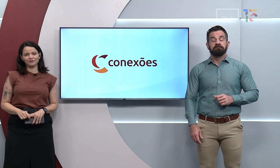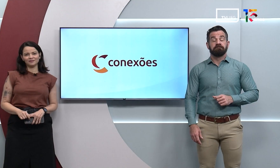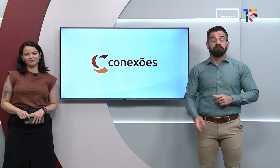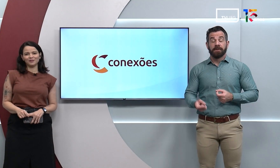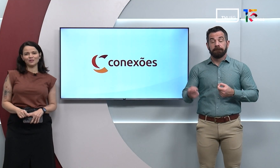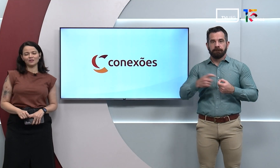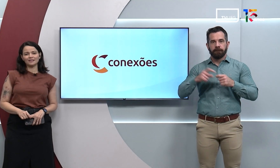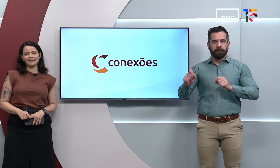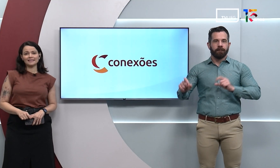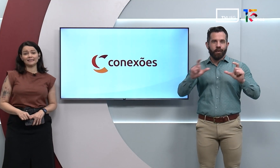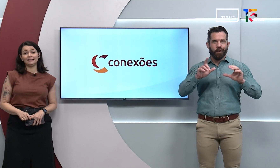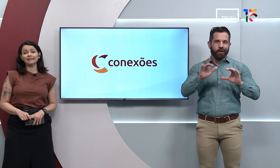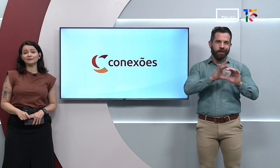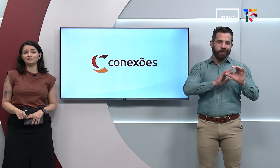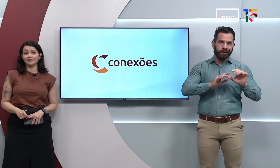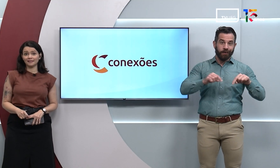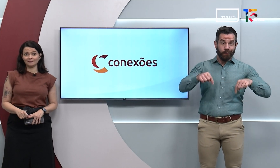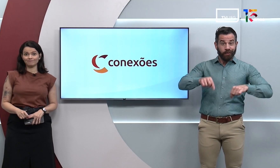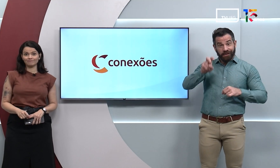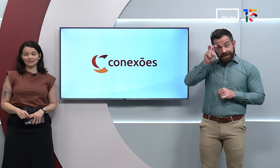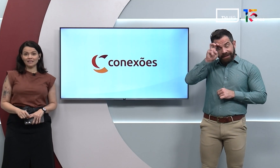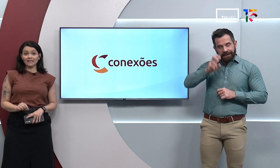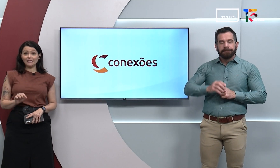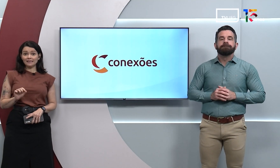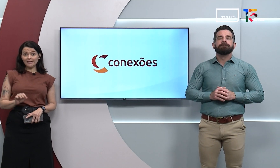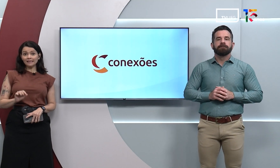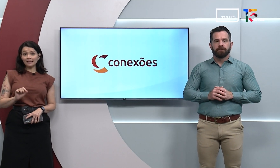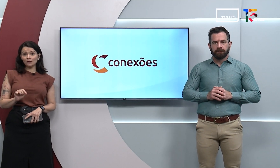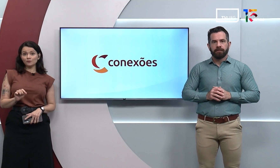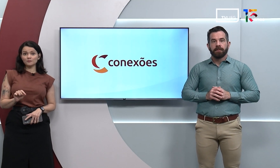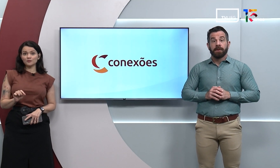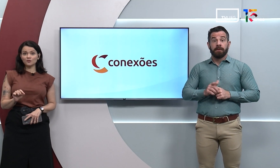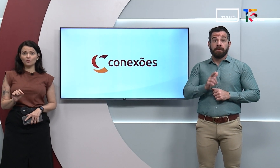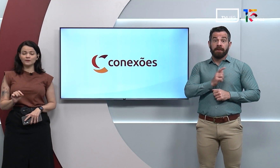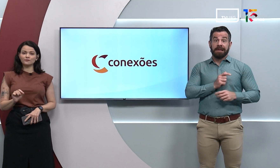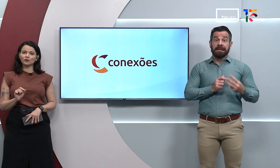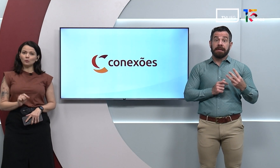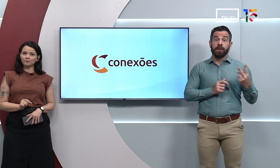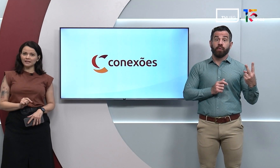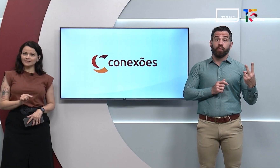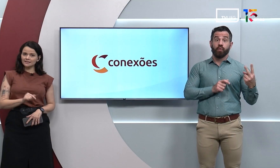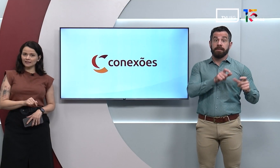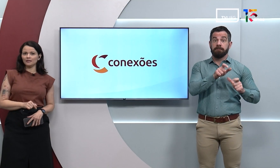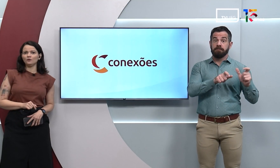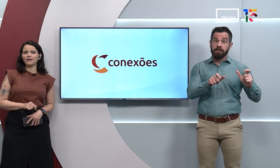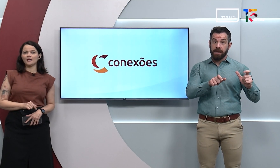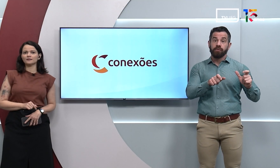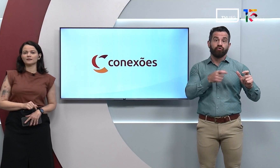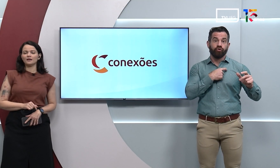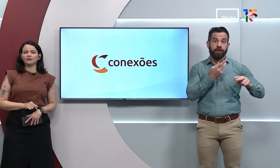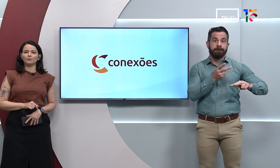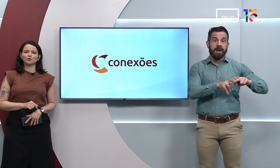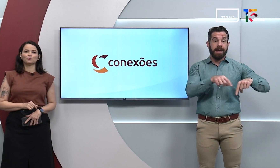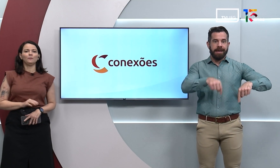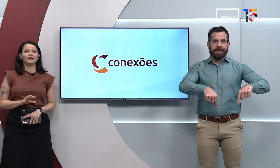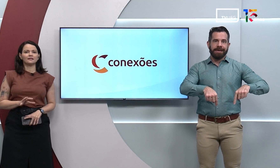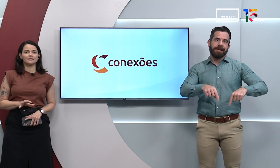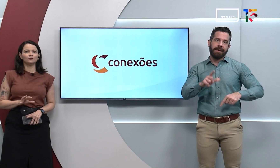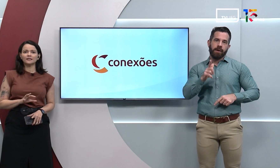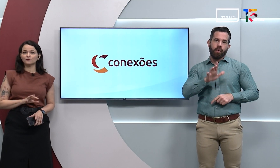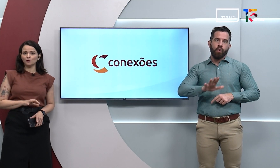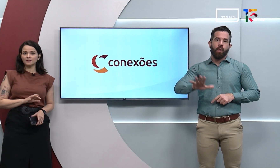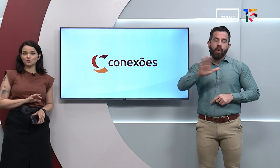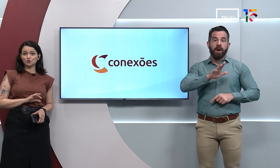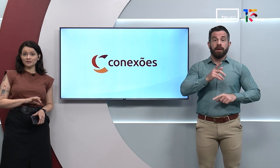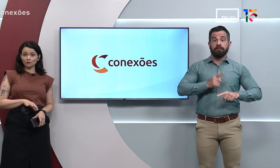Estamos de volta com Conexões dessa quinta-feira. E 32 pessoas foram presas aqui em Goiás, depois de uma